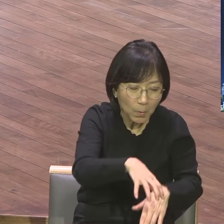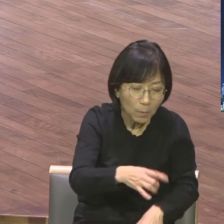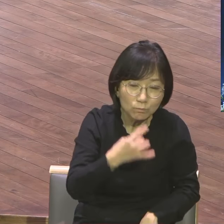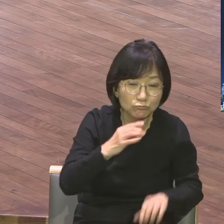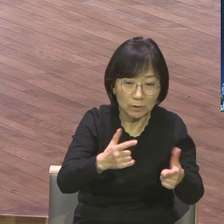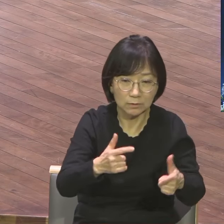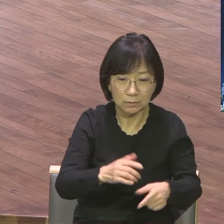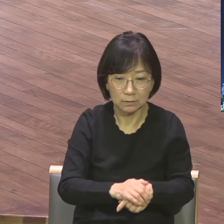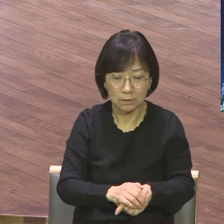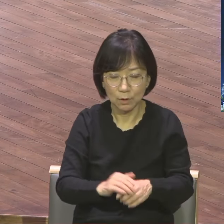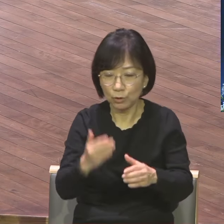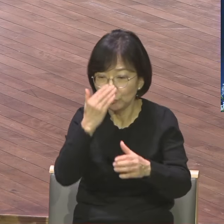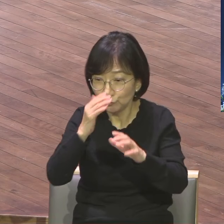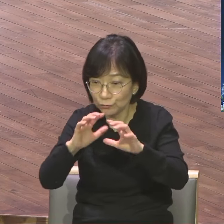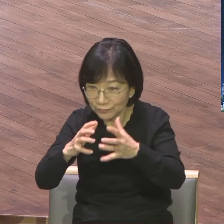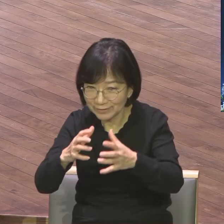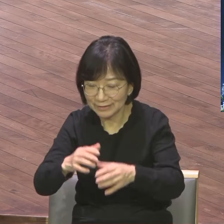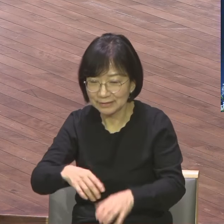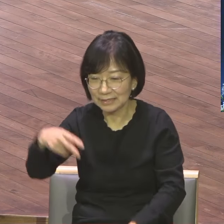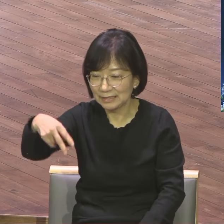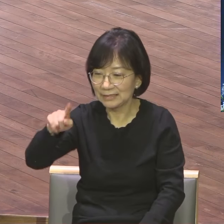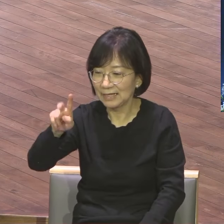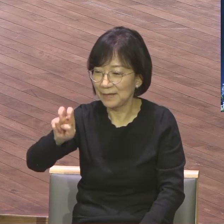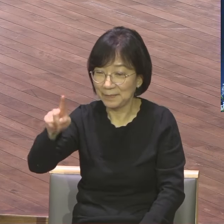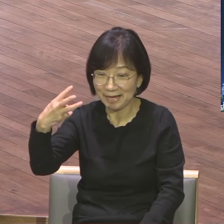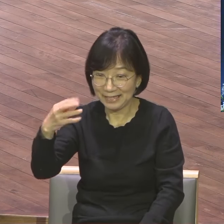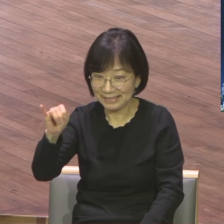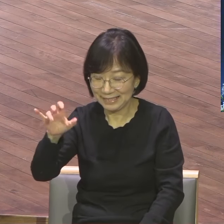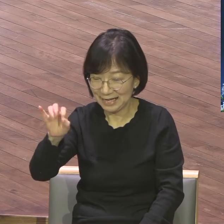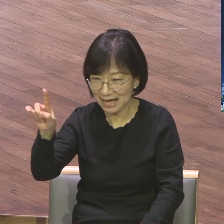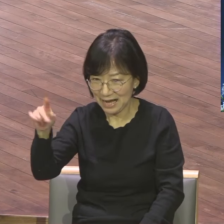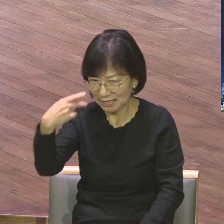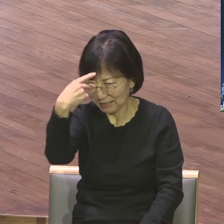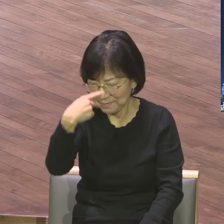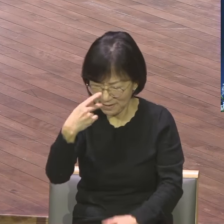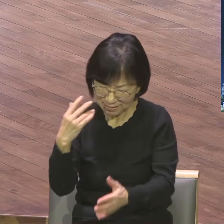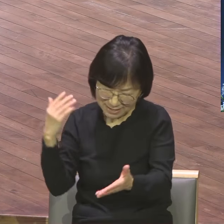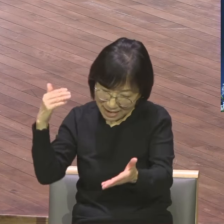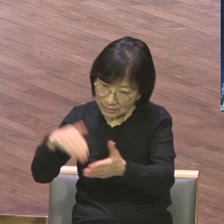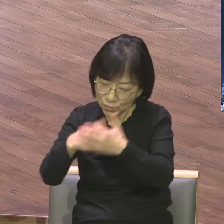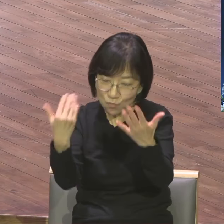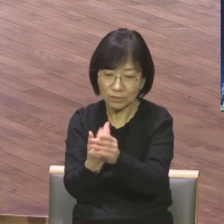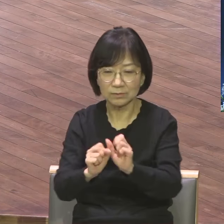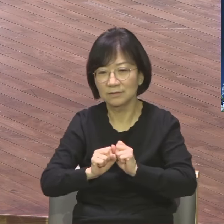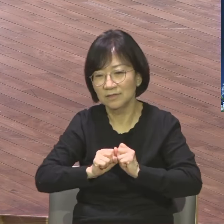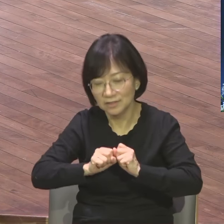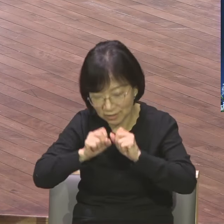이상하지요. 사람들은 익숙함이라는 게 있어요. 안일함 속에 빠집니다.